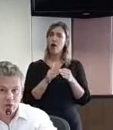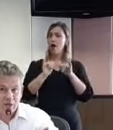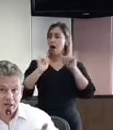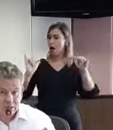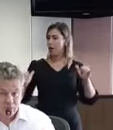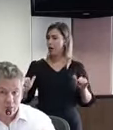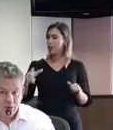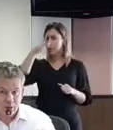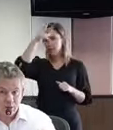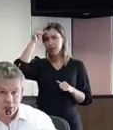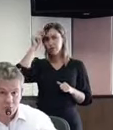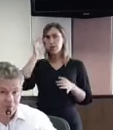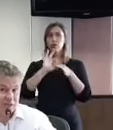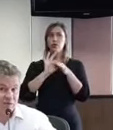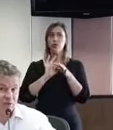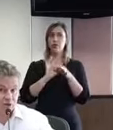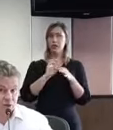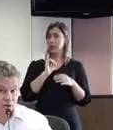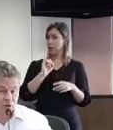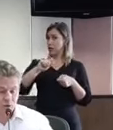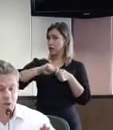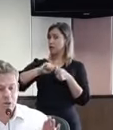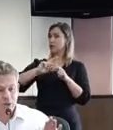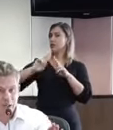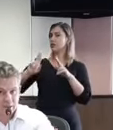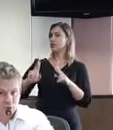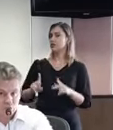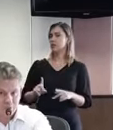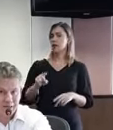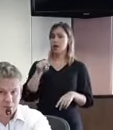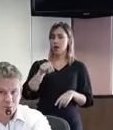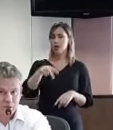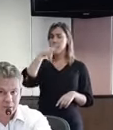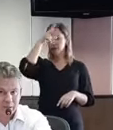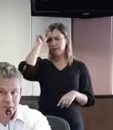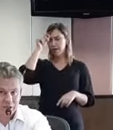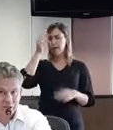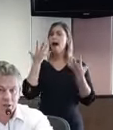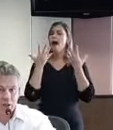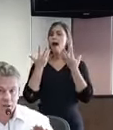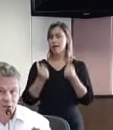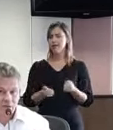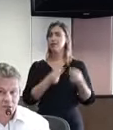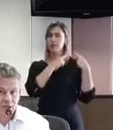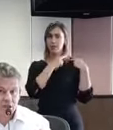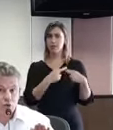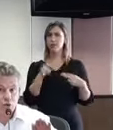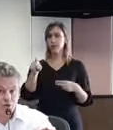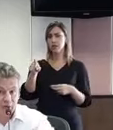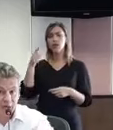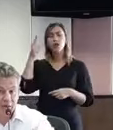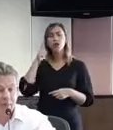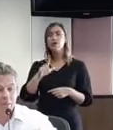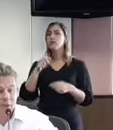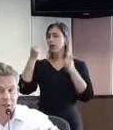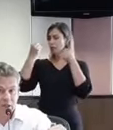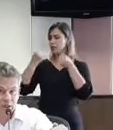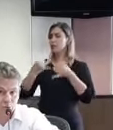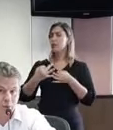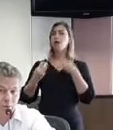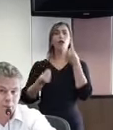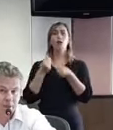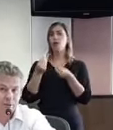a unificação. Se alguém fizer diferente disso, ele assume a responsabilidade e ele vai ter que se justificar